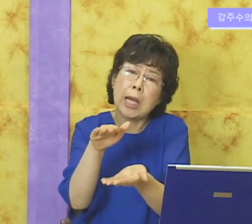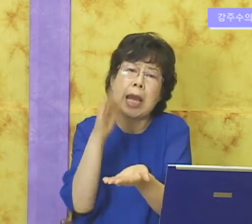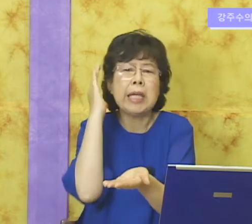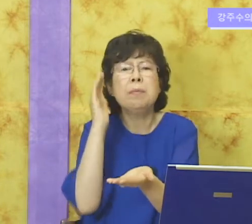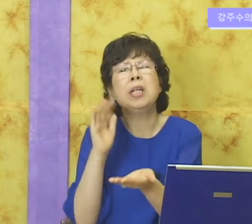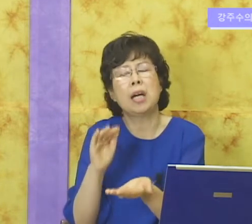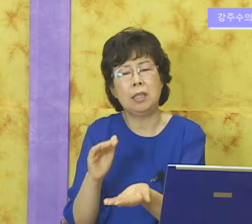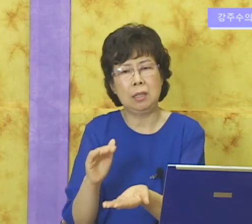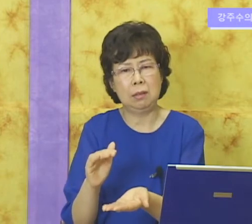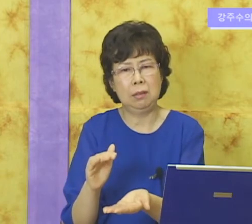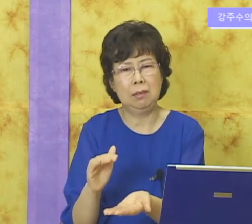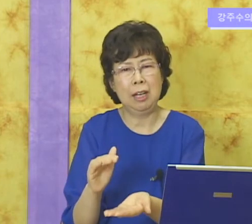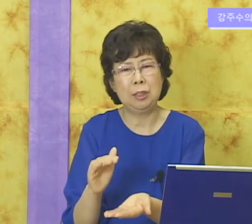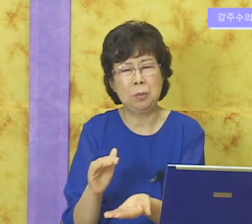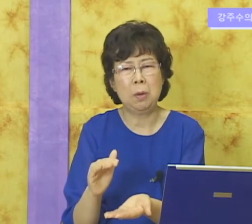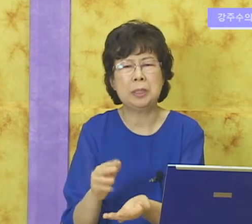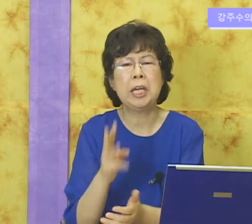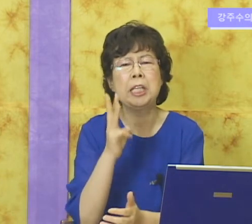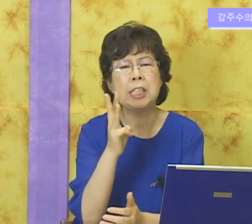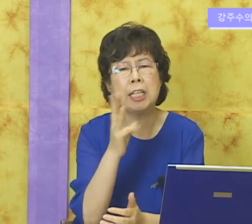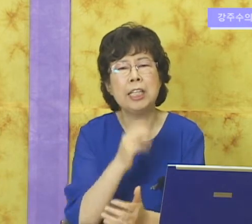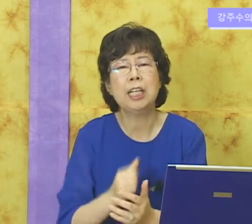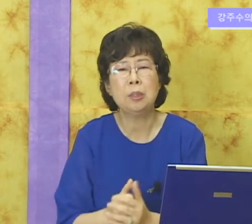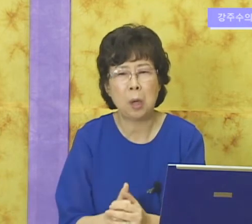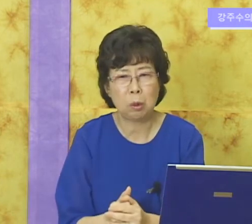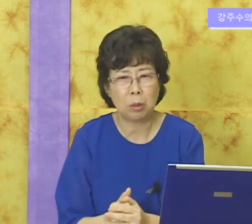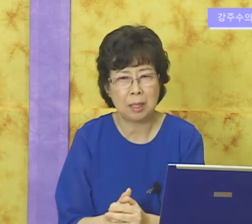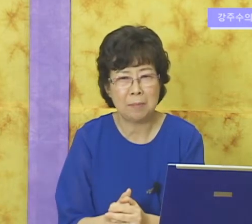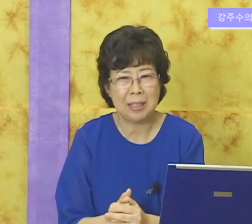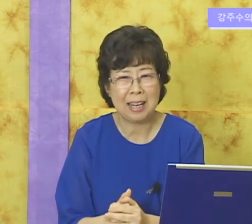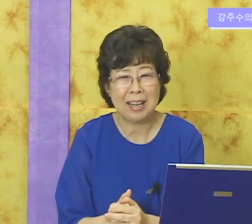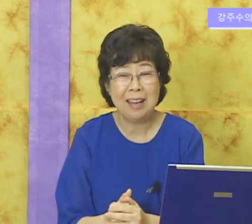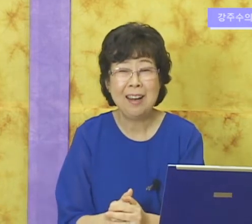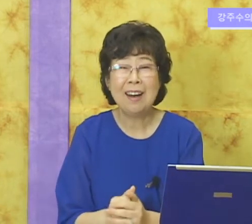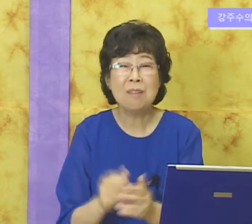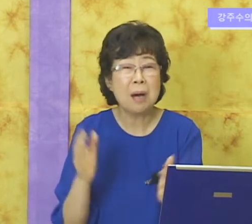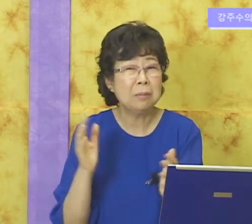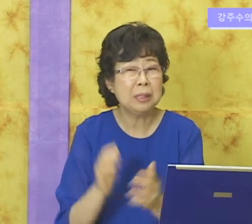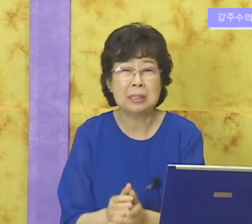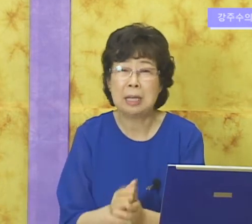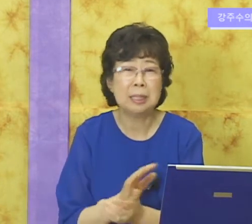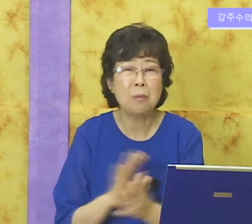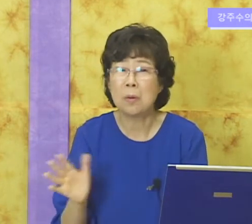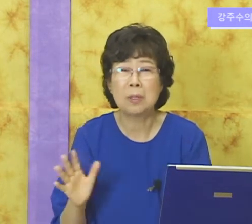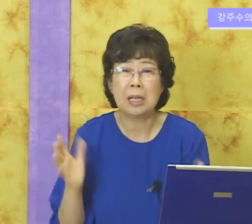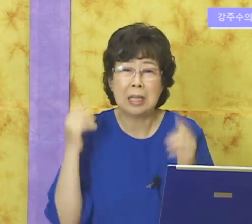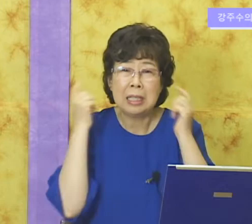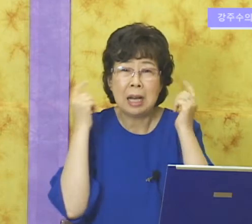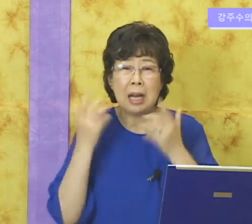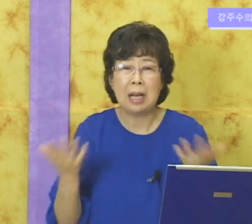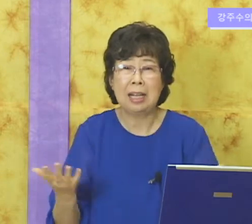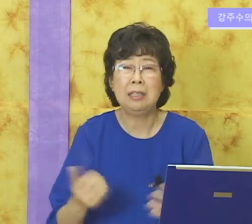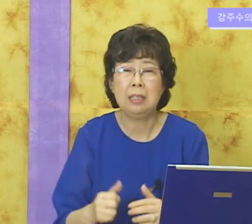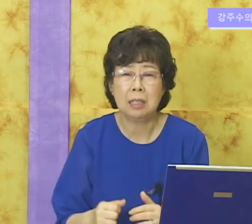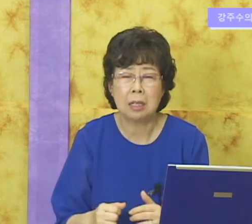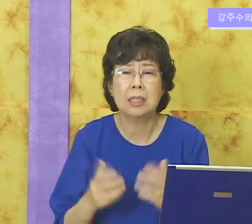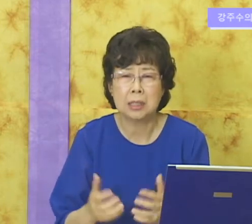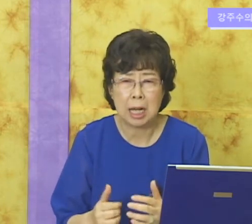공간에 애기 머리가 끼어 가지고 3시간 4시간 동안 울었답니다. 엄마 아버지는 세상 모르고 그냥 귀가 안 들리니까 그냥